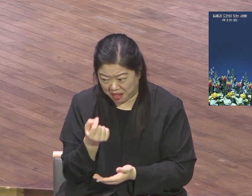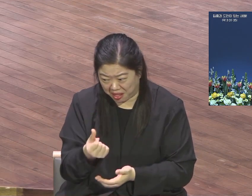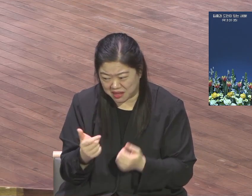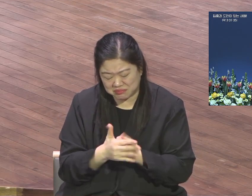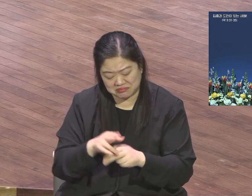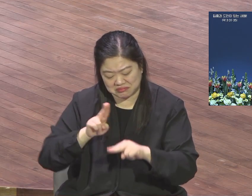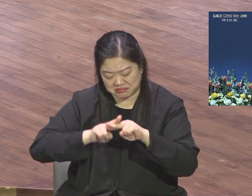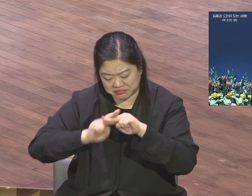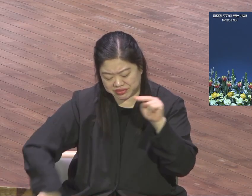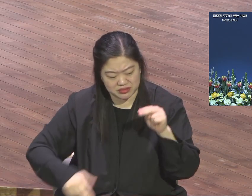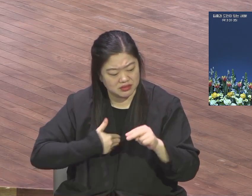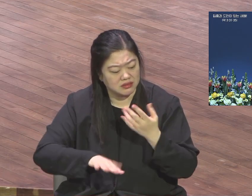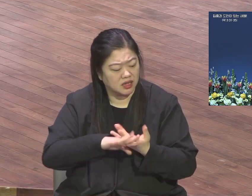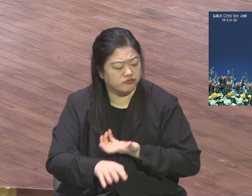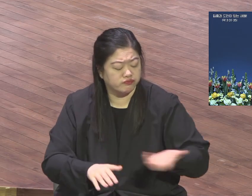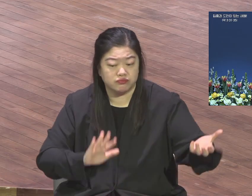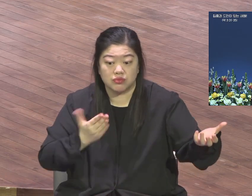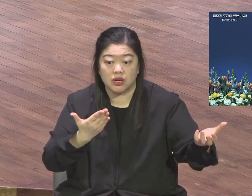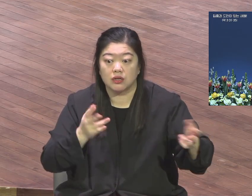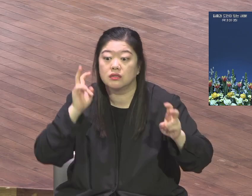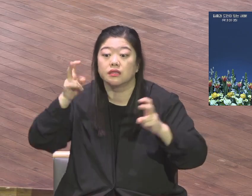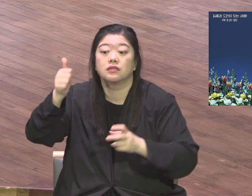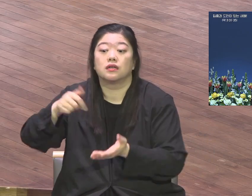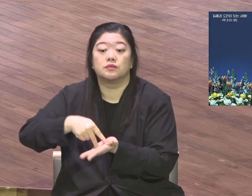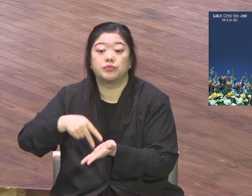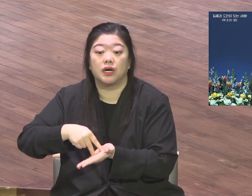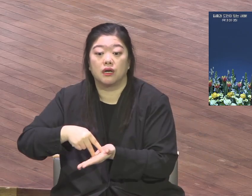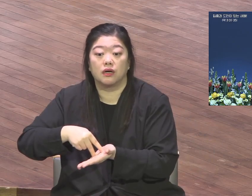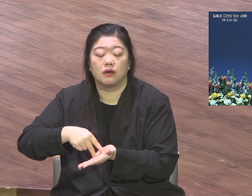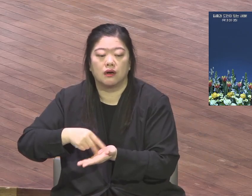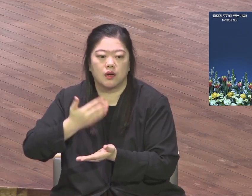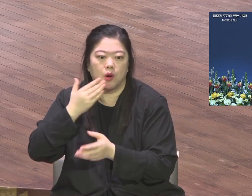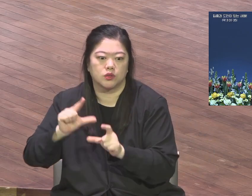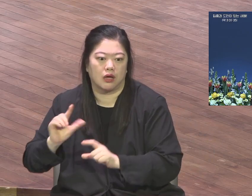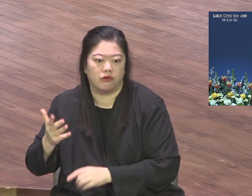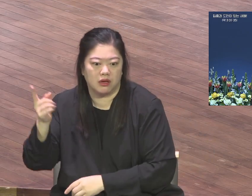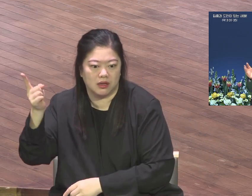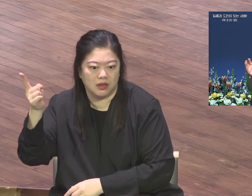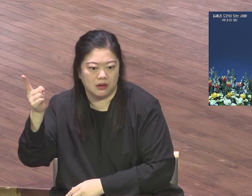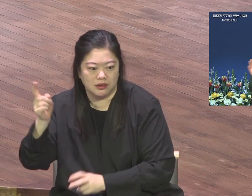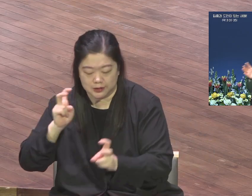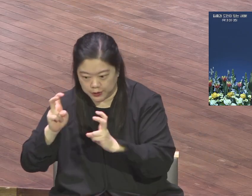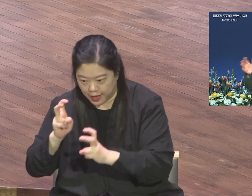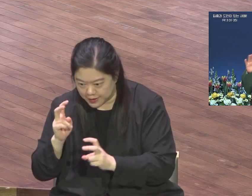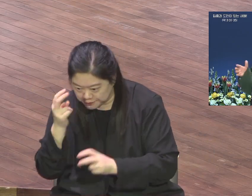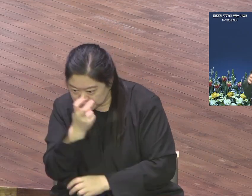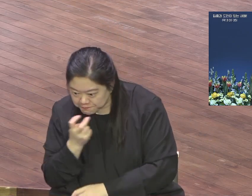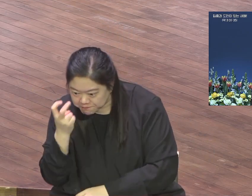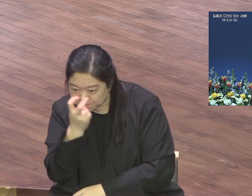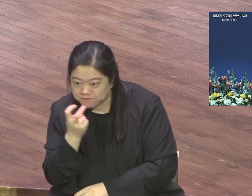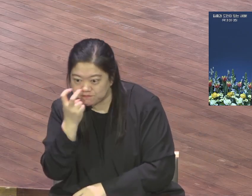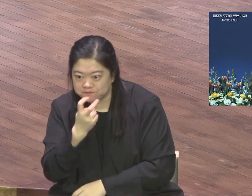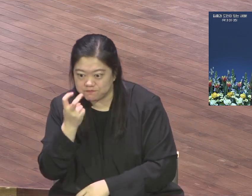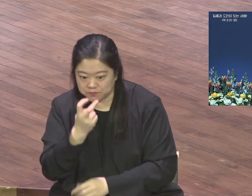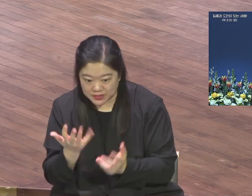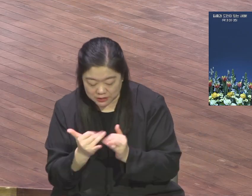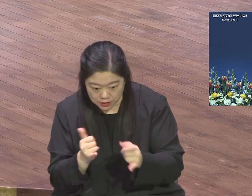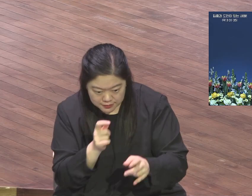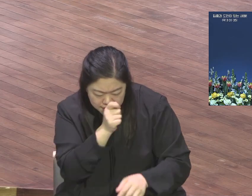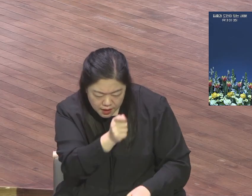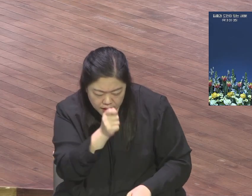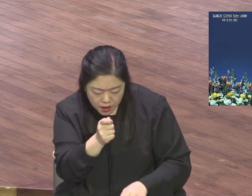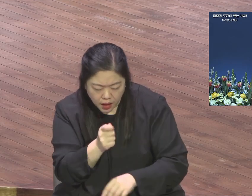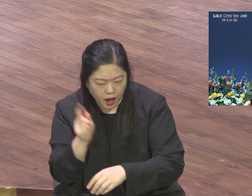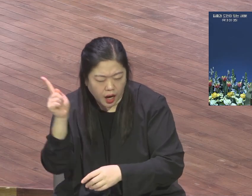다르지요 자원이. 그러니까 여러분이요 직장 다녀도 그 직장에서 막 남이 보든지 말든지